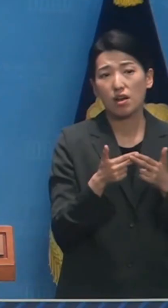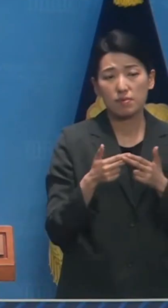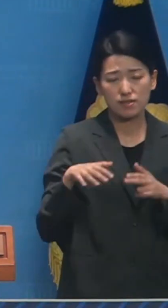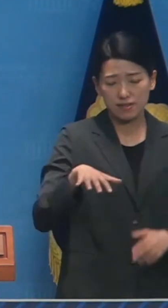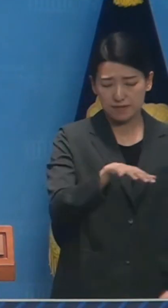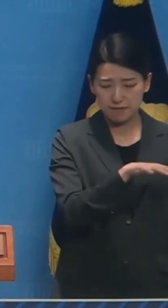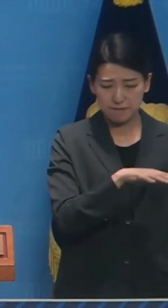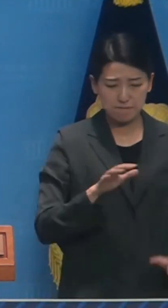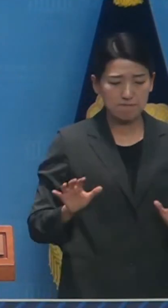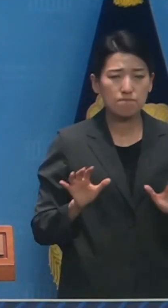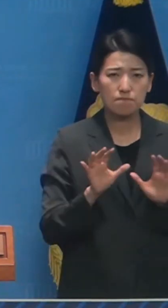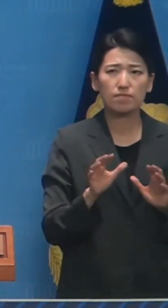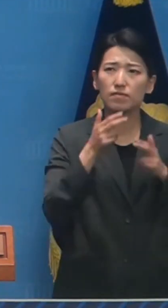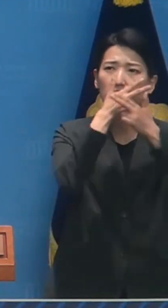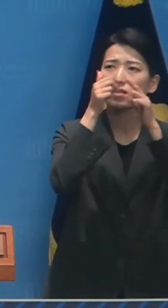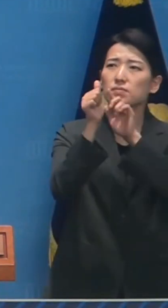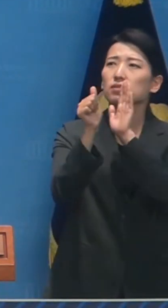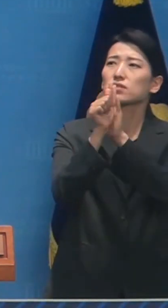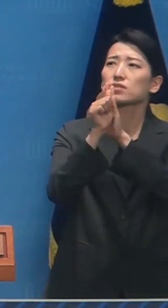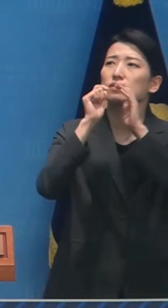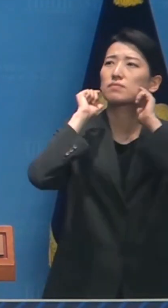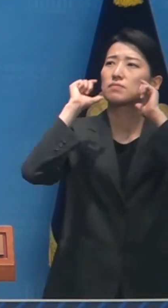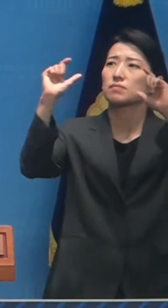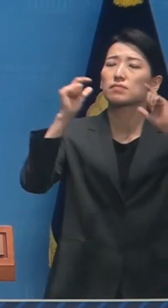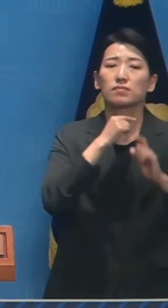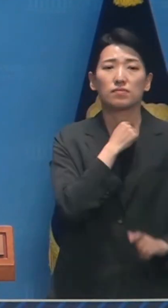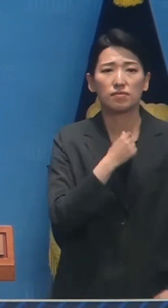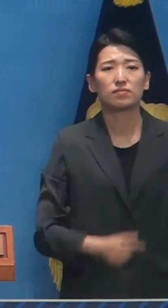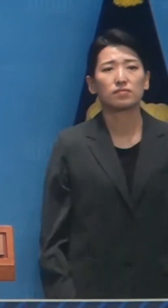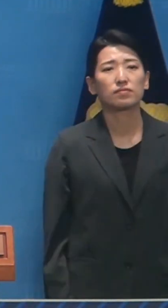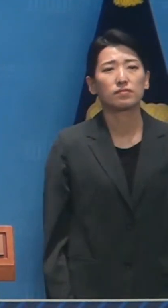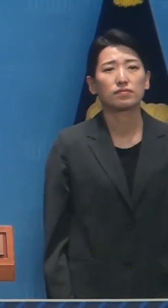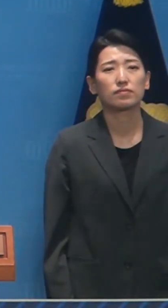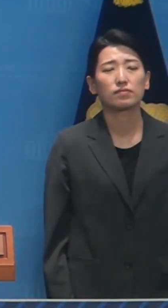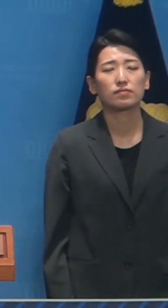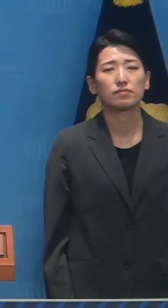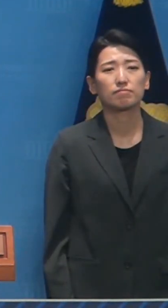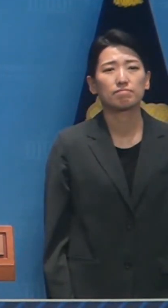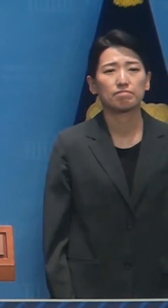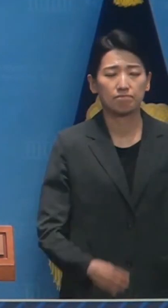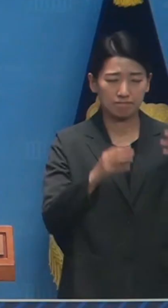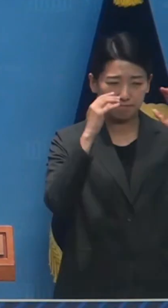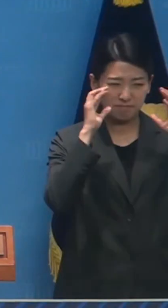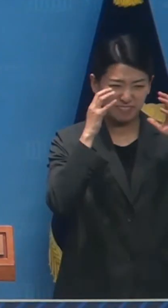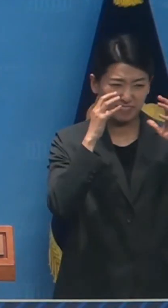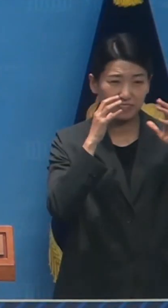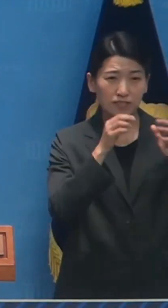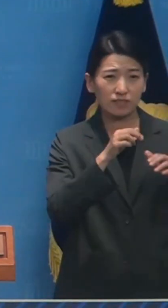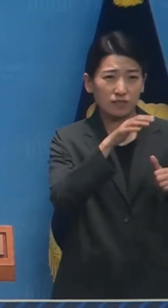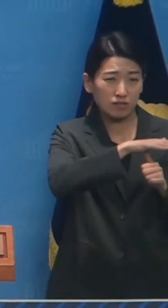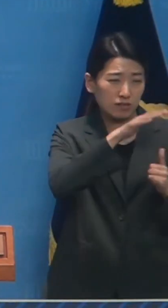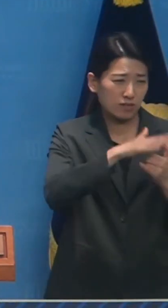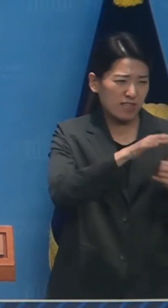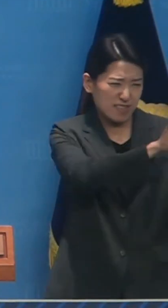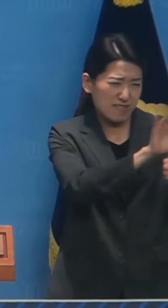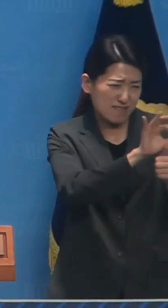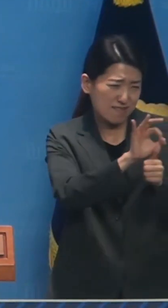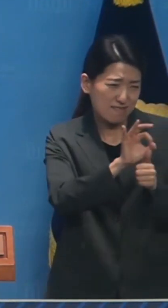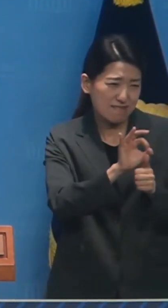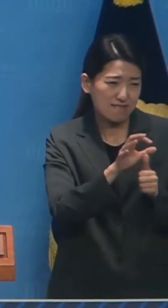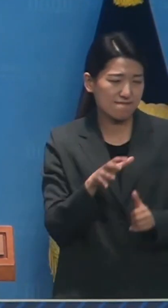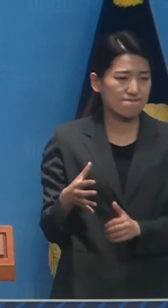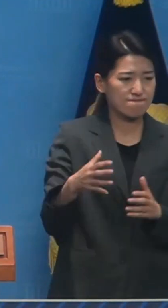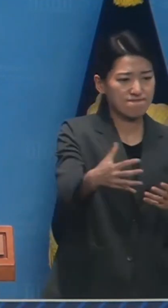일동 이재명 지지를 선언합니다. 성감학원 제1아동 수용시설이 설립된 이후